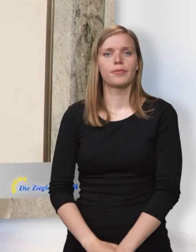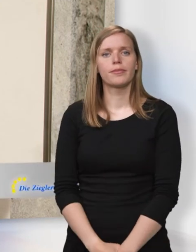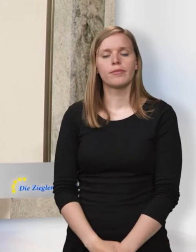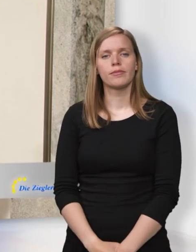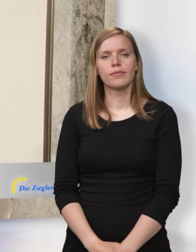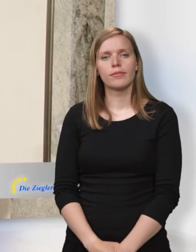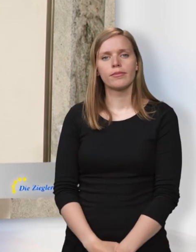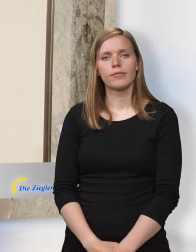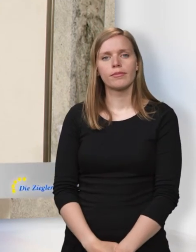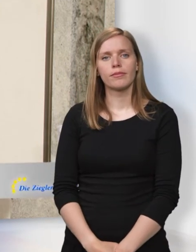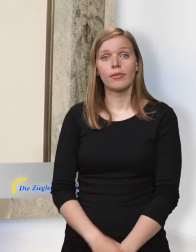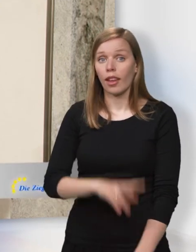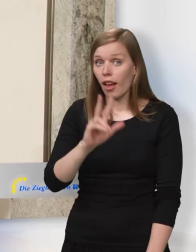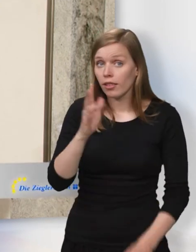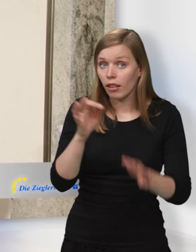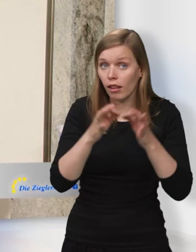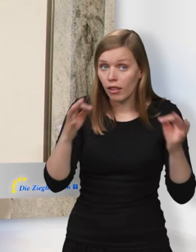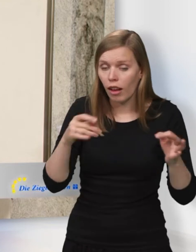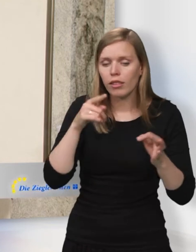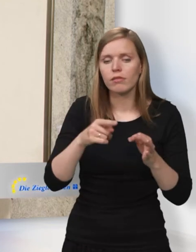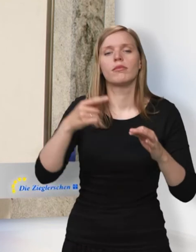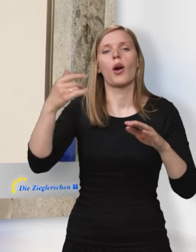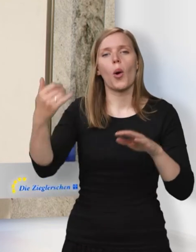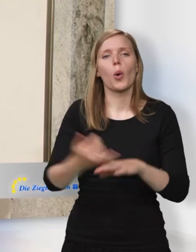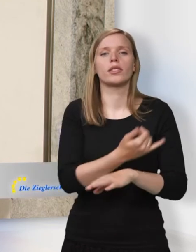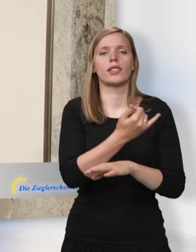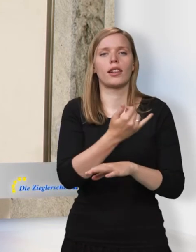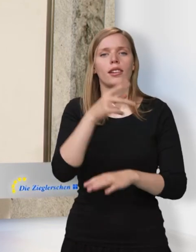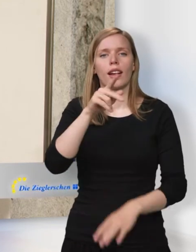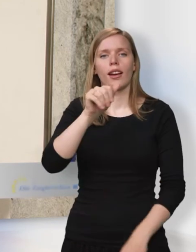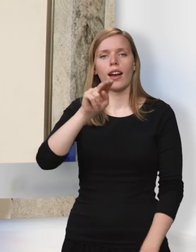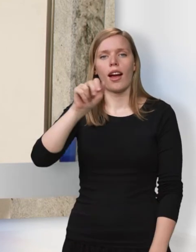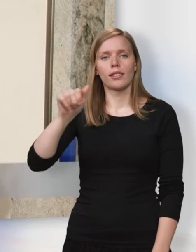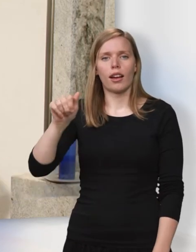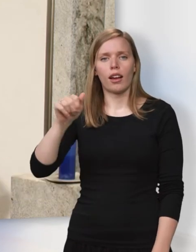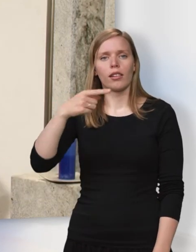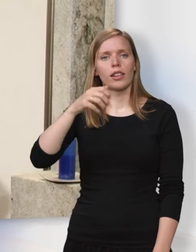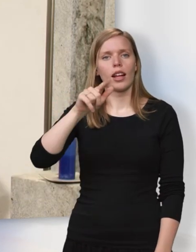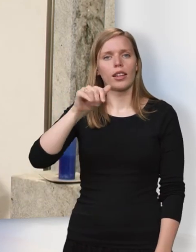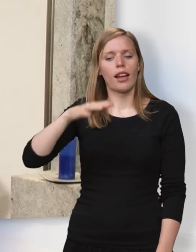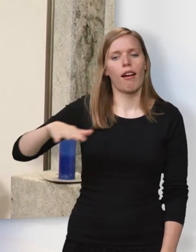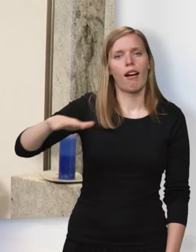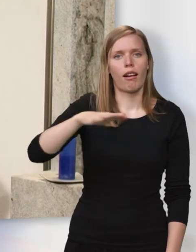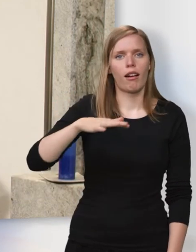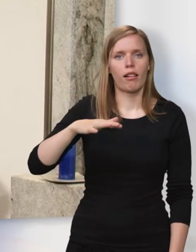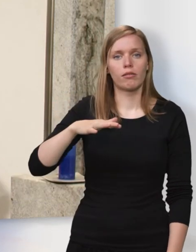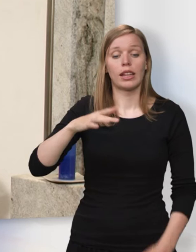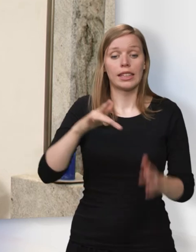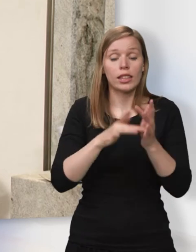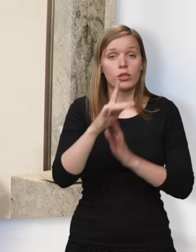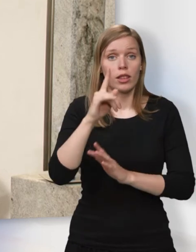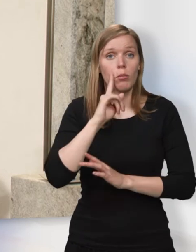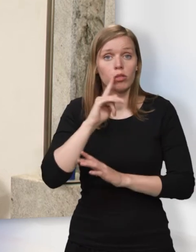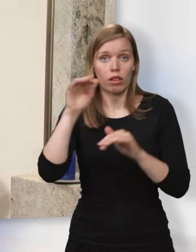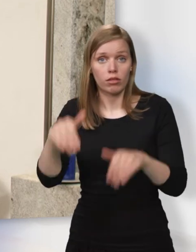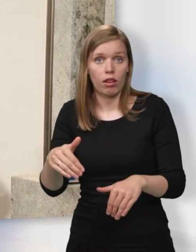Und am dritten Tage war eine Hochzeit in Kana, in Galiläa. Und die Mutter Jesu war da. Jesus